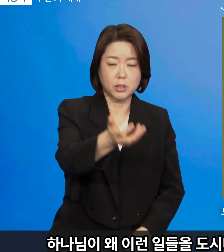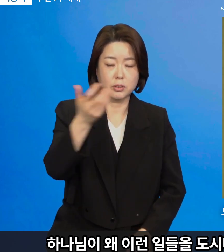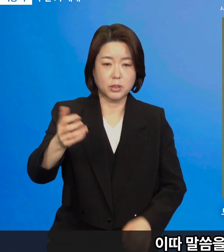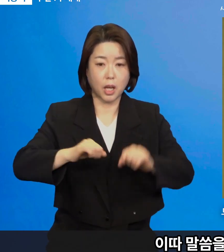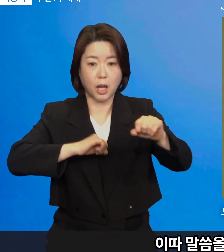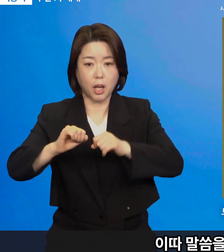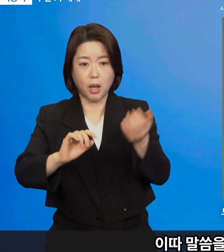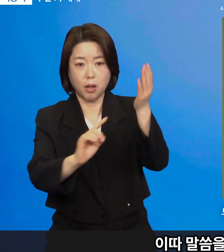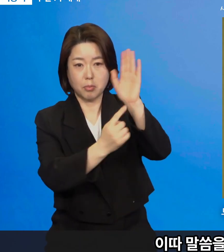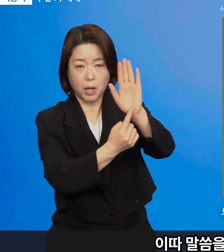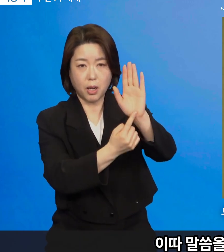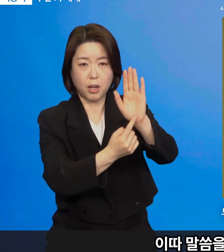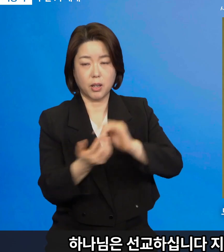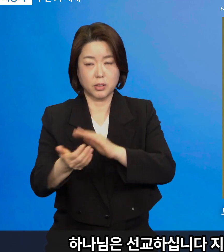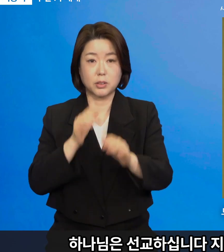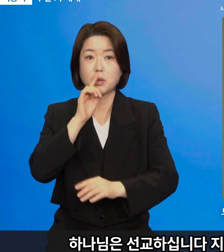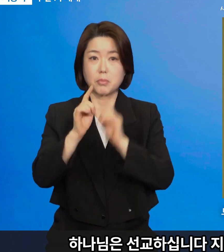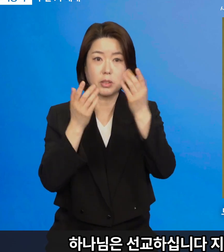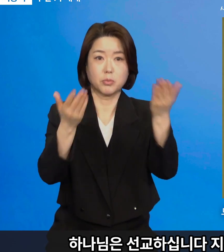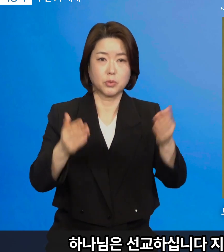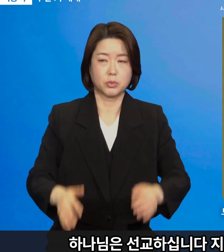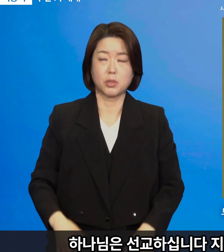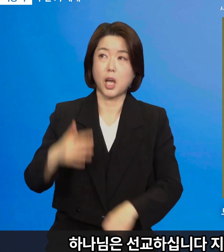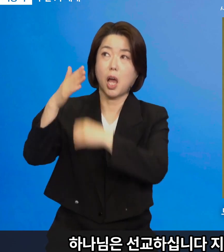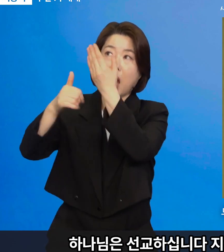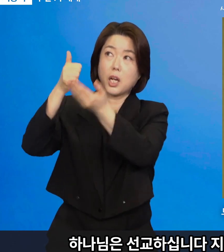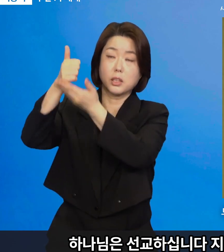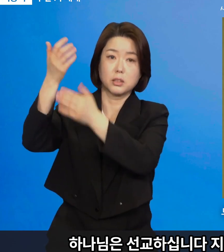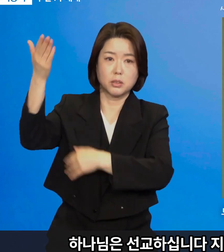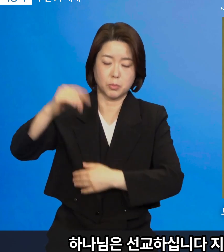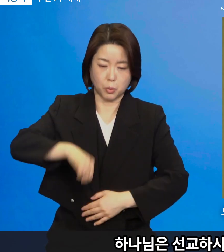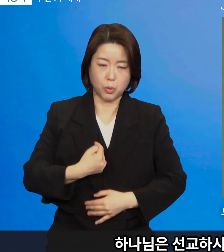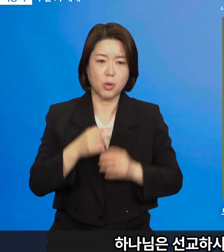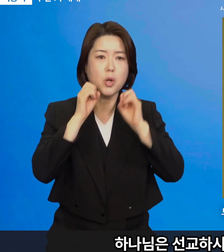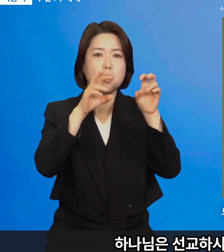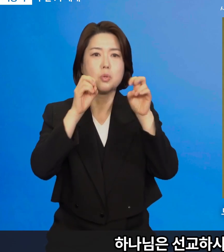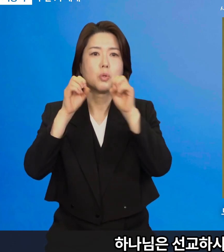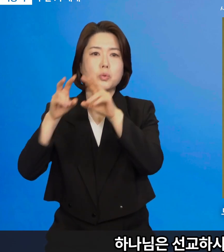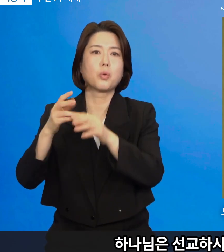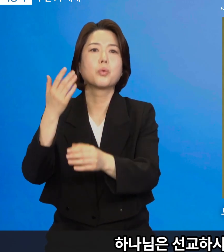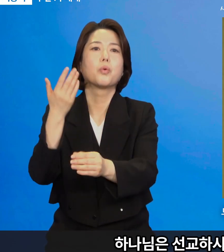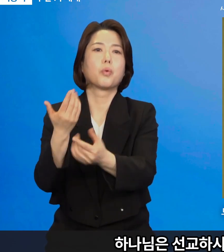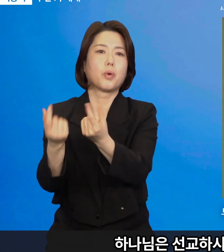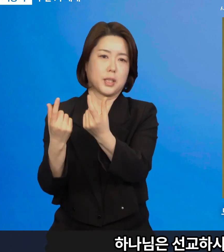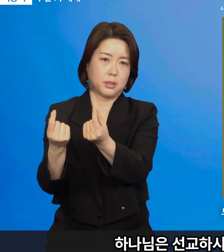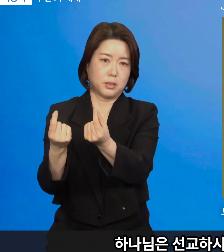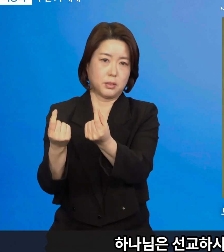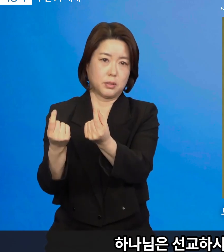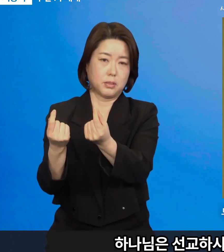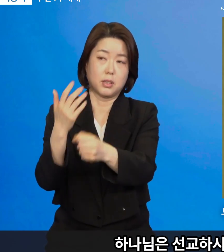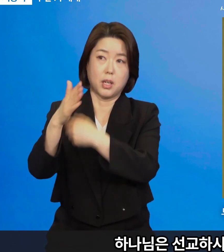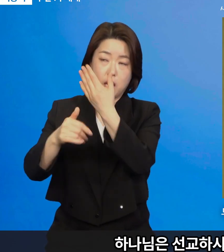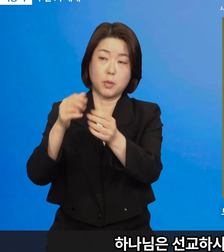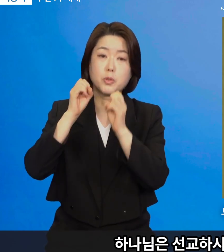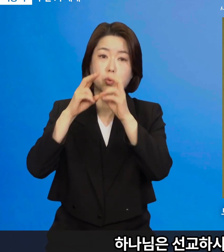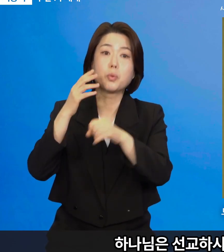하시는지를 이따가 말씀을 드릴 거예요. 하나님은 선교하십니다. 지금 홀로 선교하시는 거예요. 하나님은 선교하시는